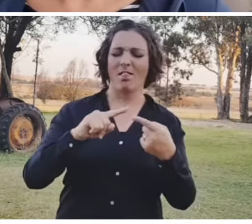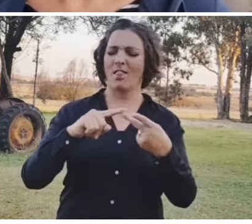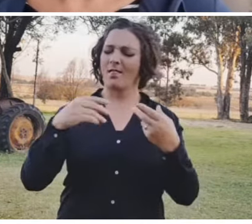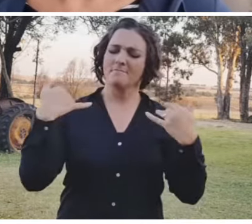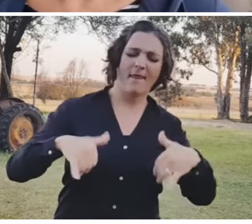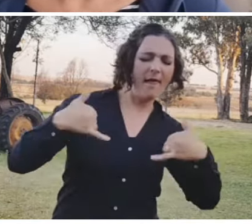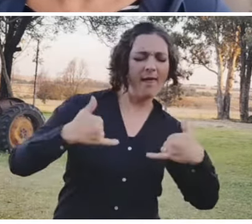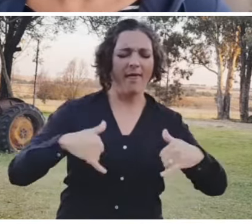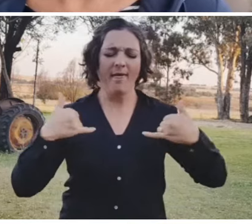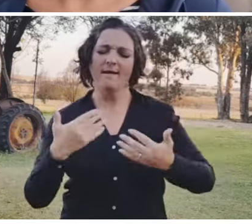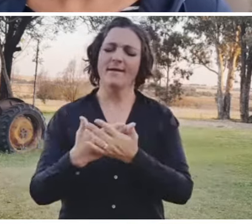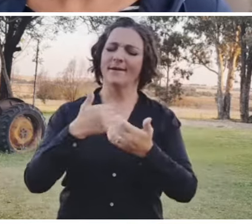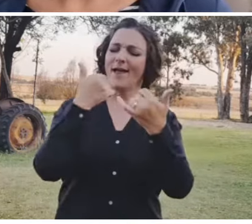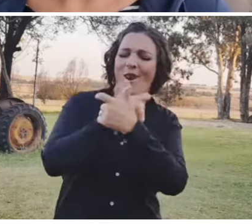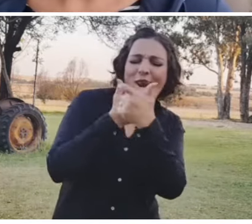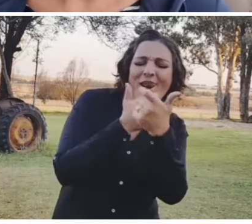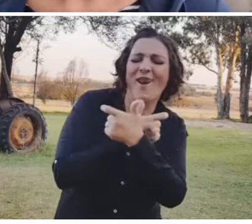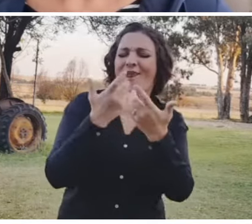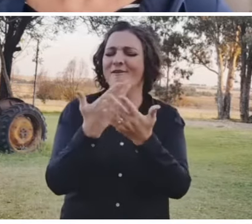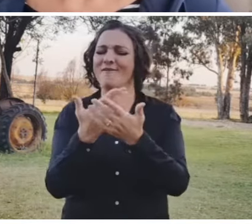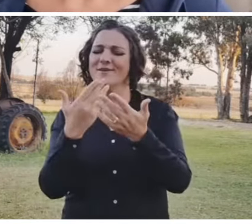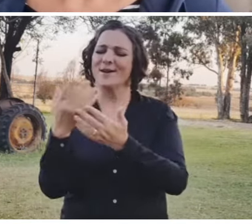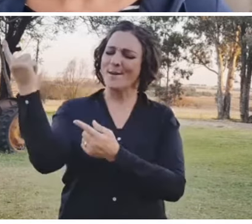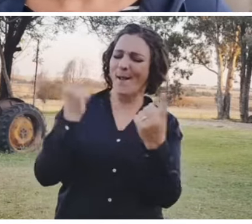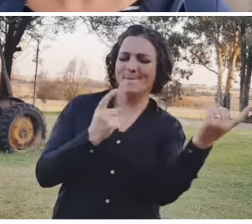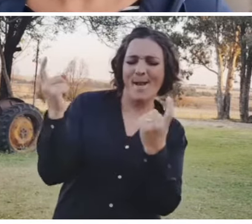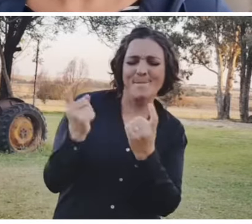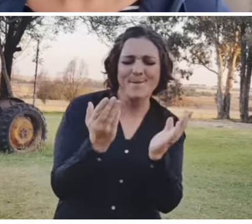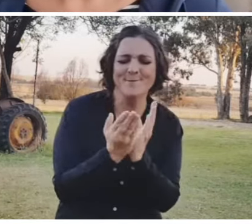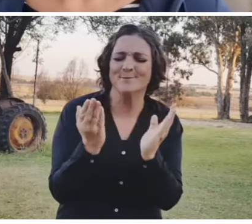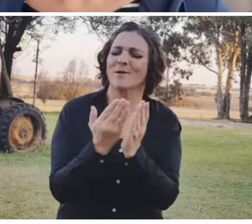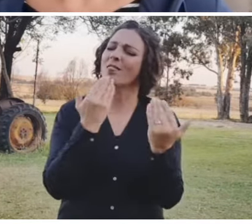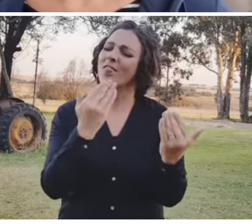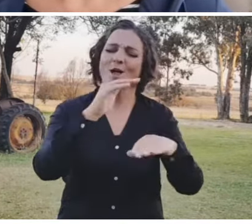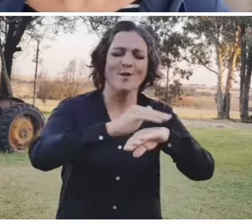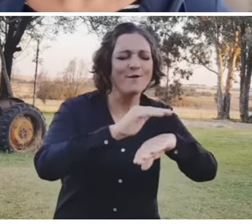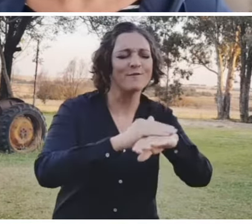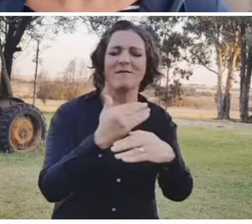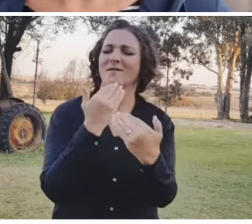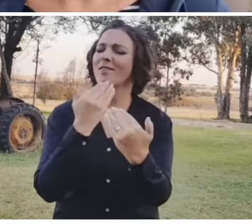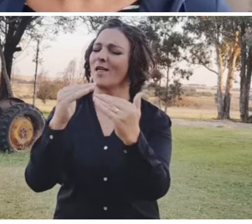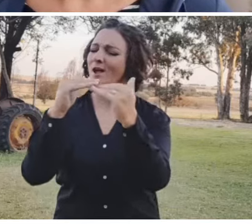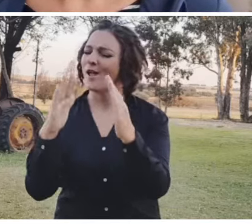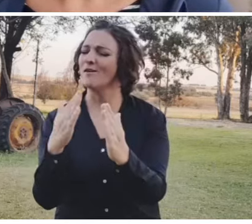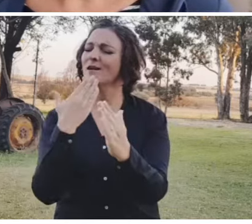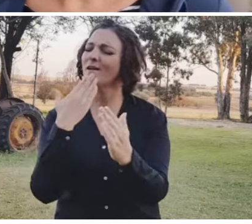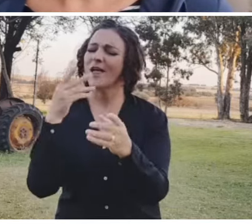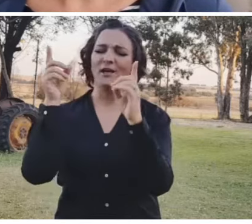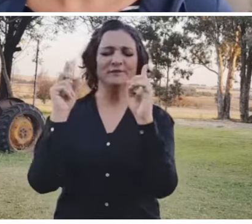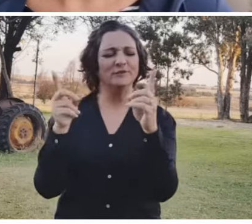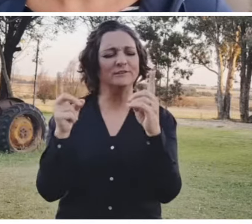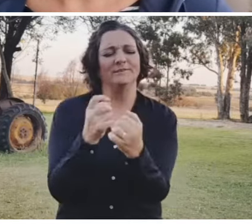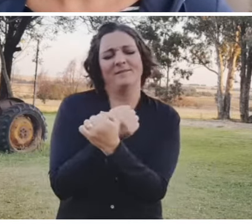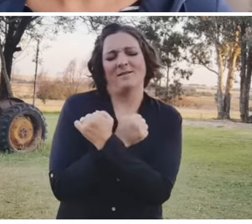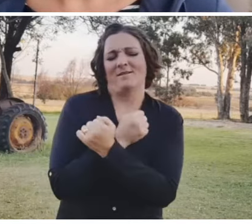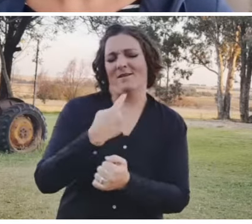kan speel en lach in school te kom. Dankie vir maaikies, dankie vir a huis, en a jyvra